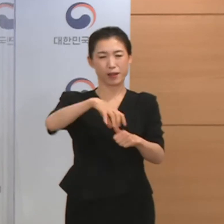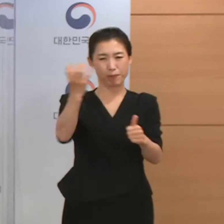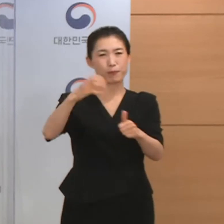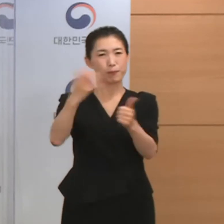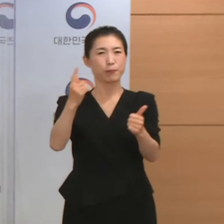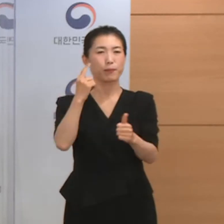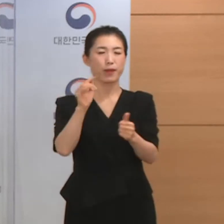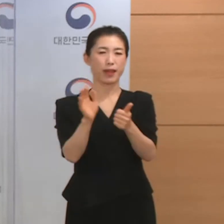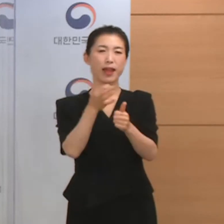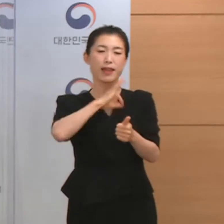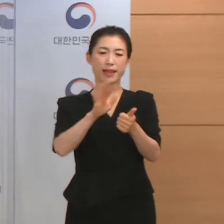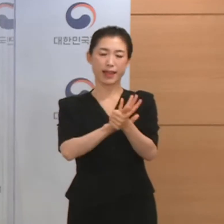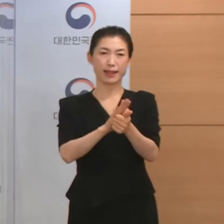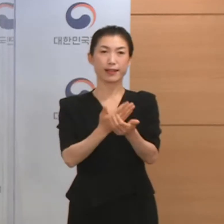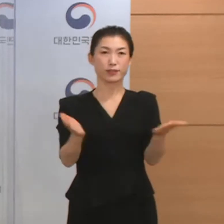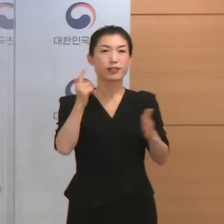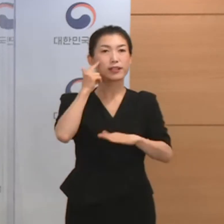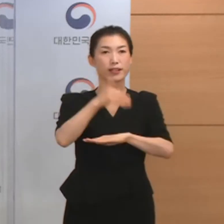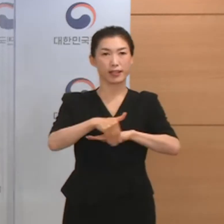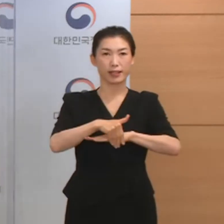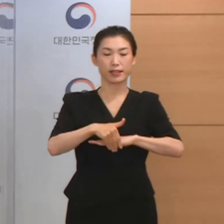예정입니다.